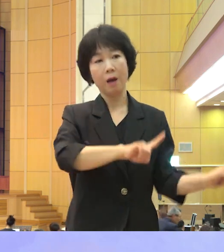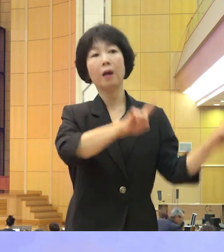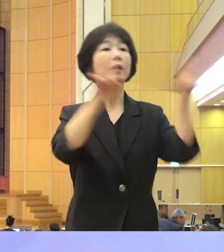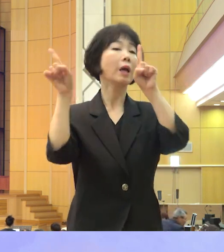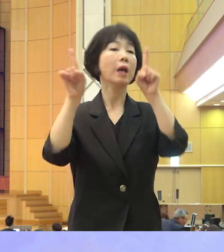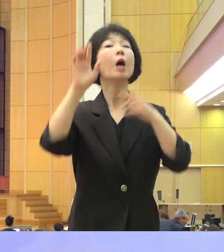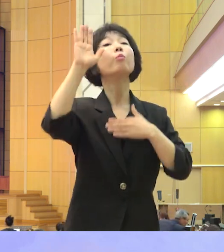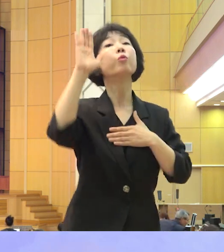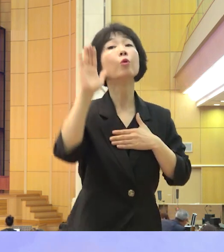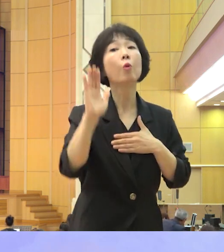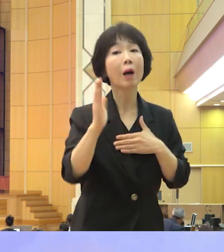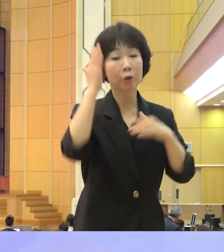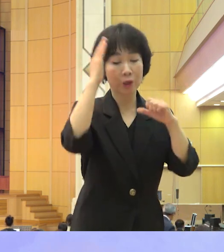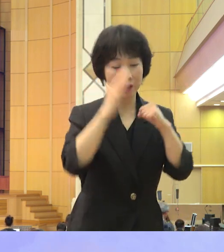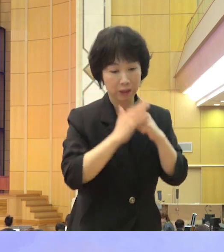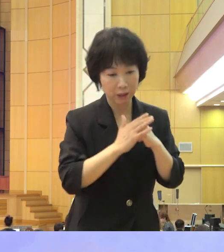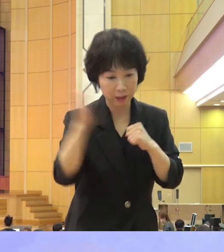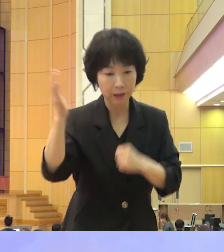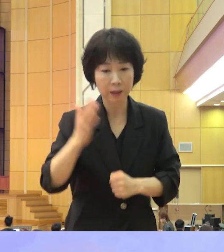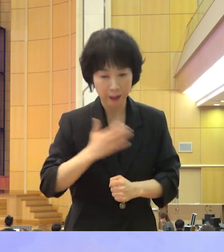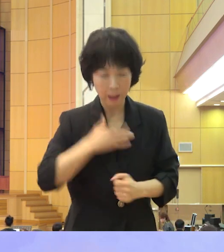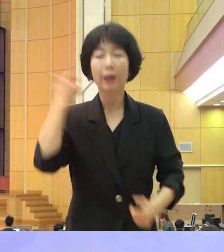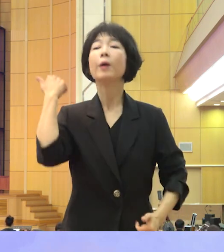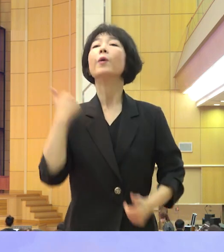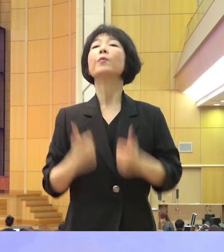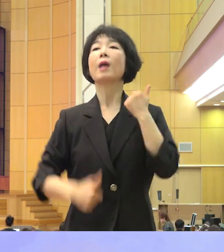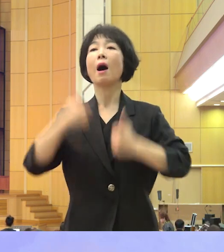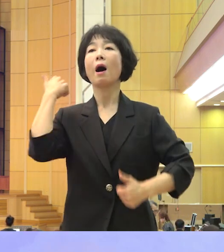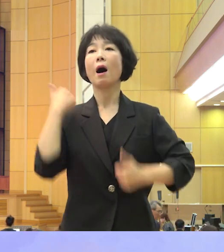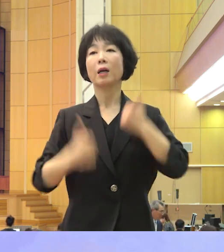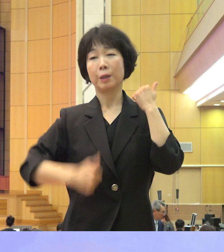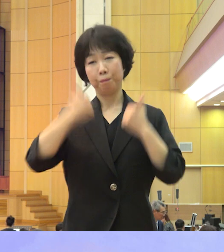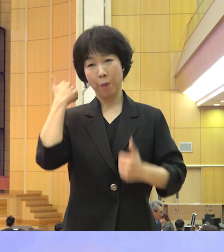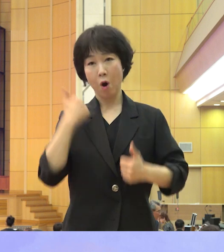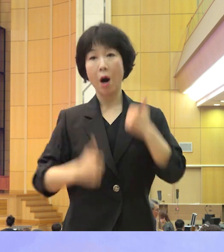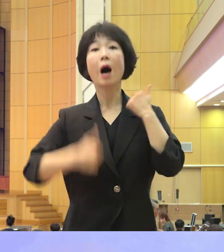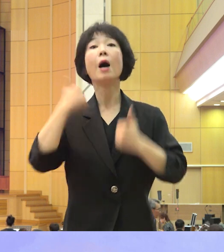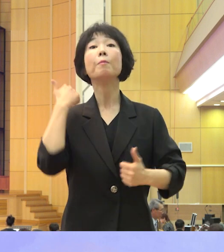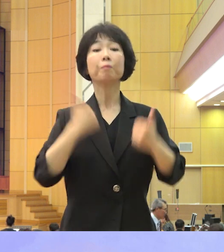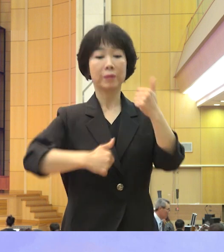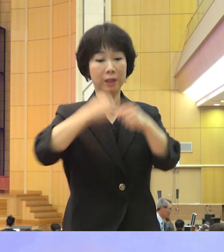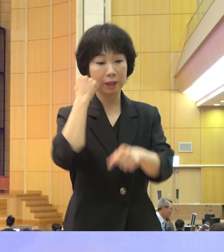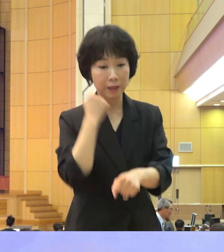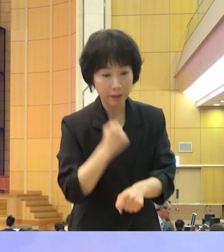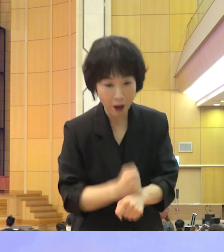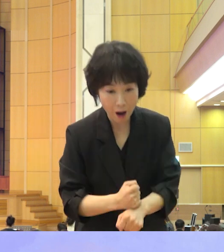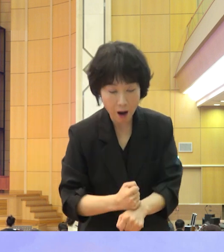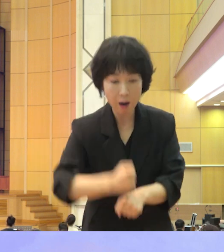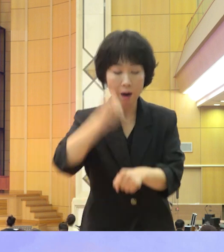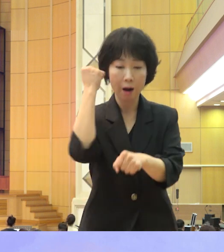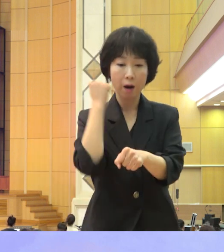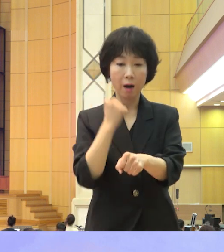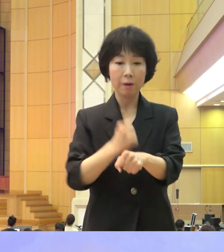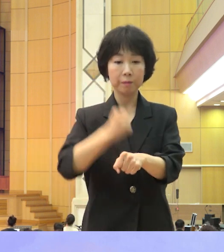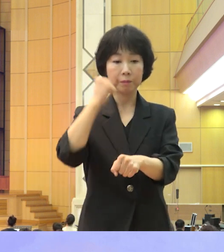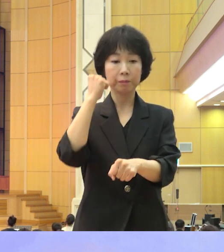주님 나의 구주이시니 나 믿사옵니다.